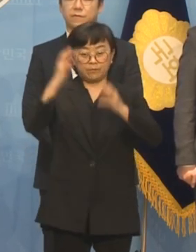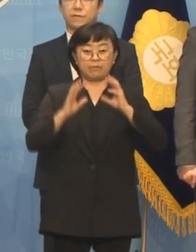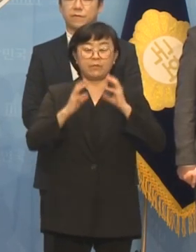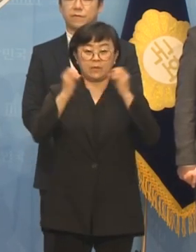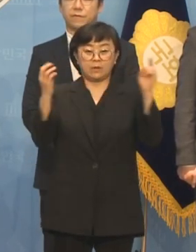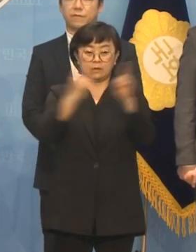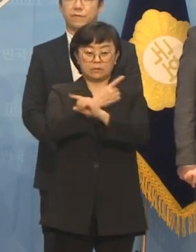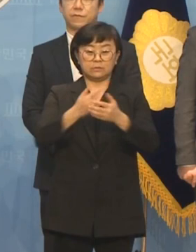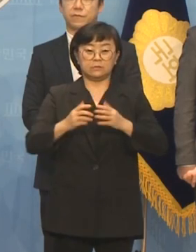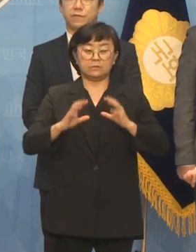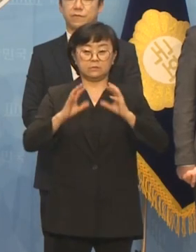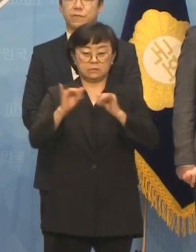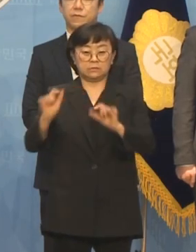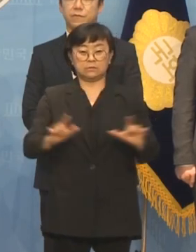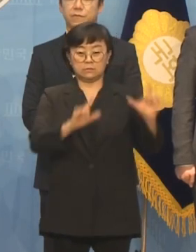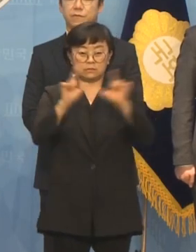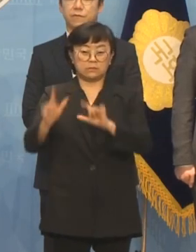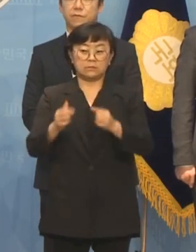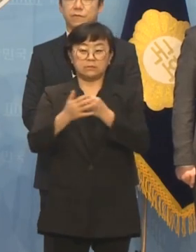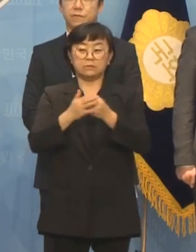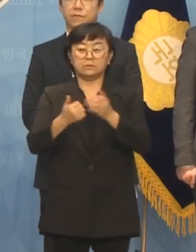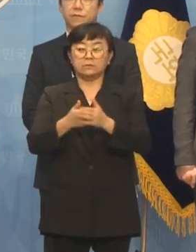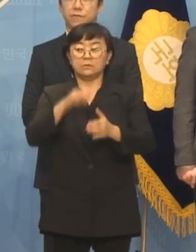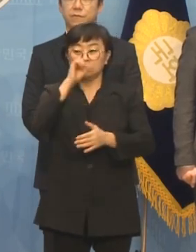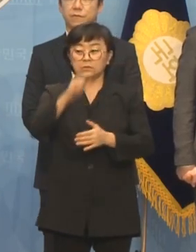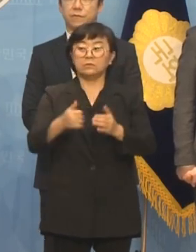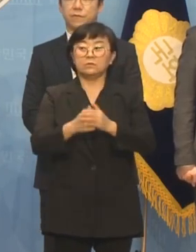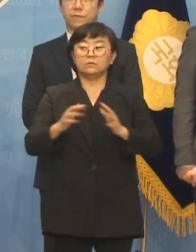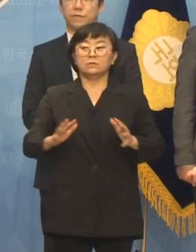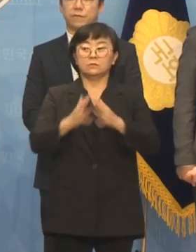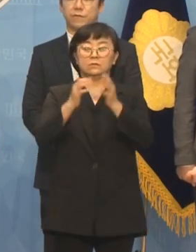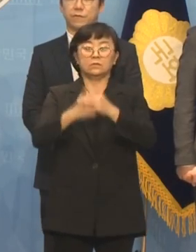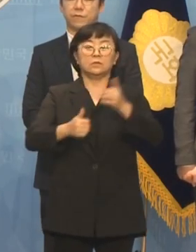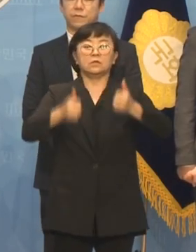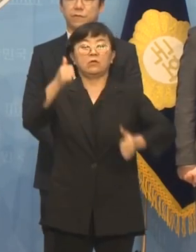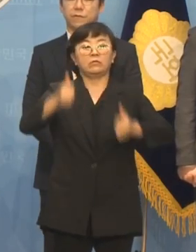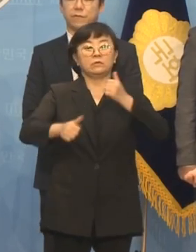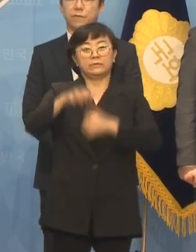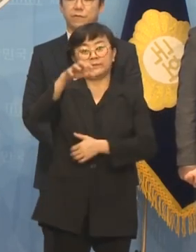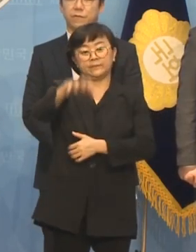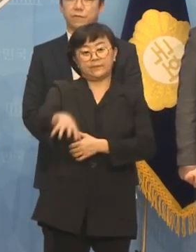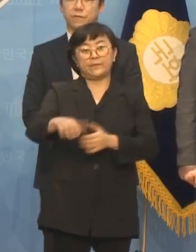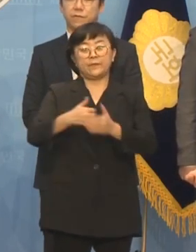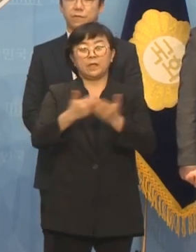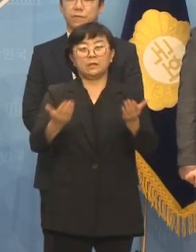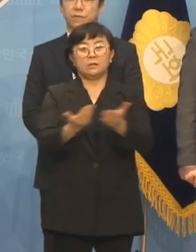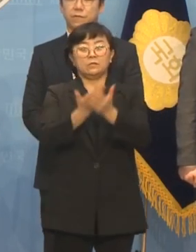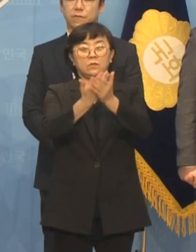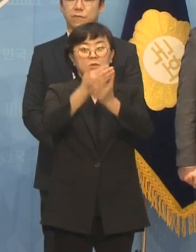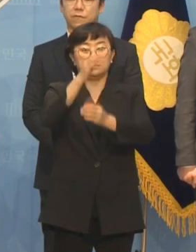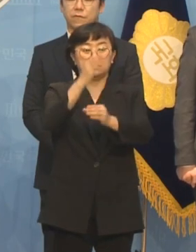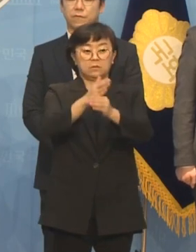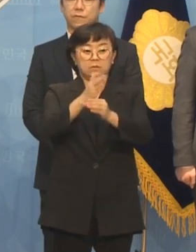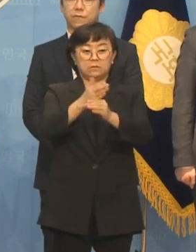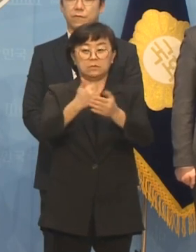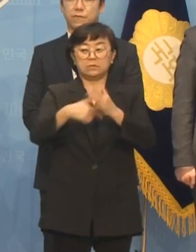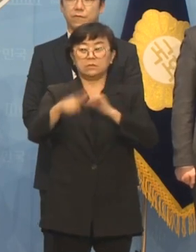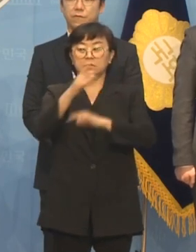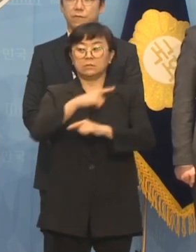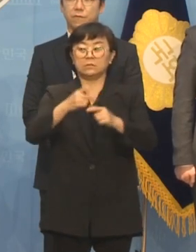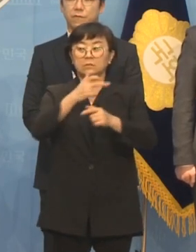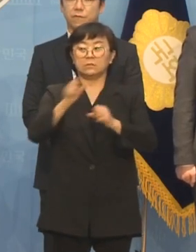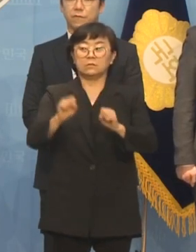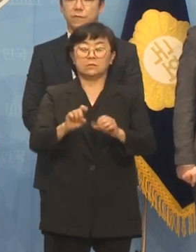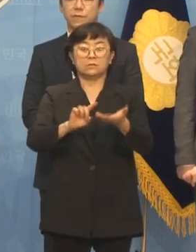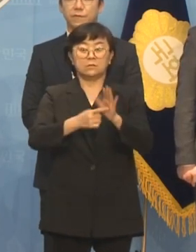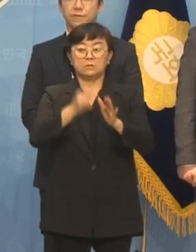혁신과 민생개혁을 두고 벌이는 생산적이고 건설적인 경쟁의장이 진보 진영을 중심으로 더 크게